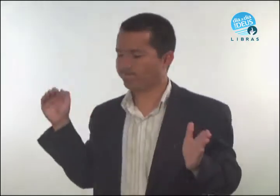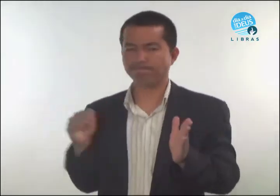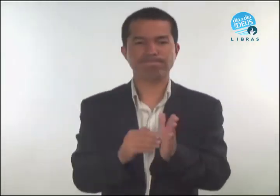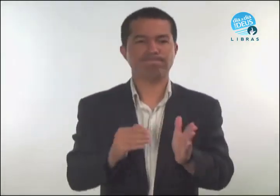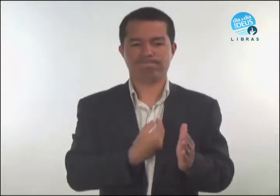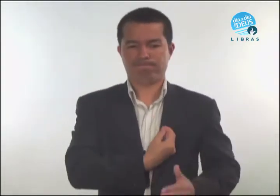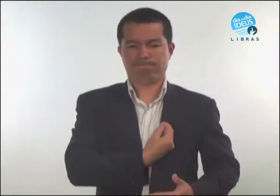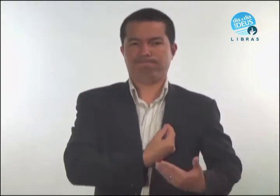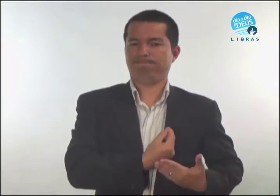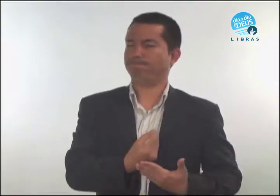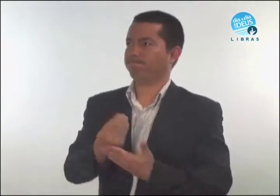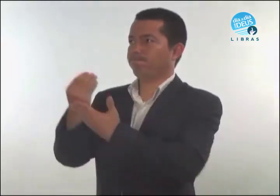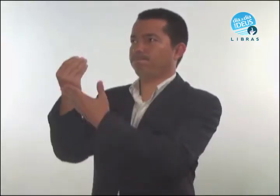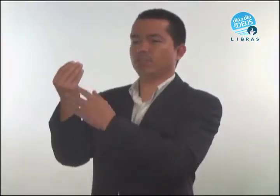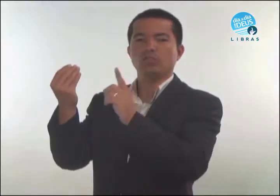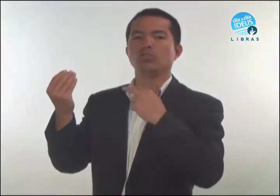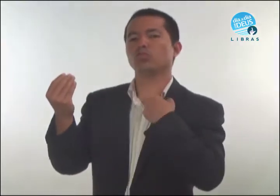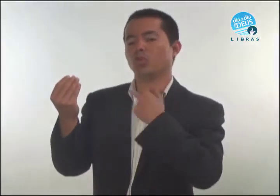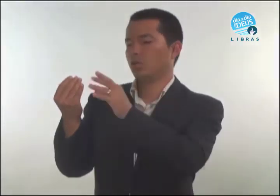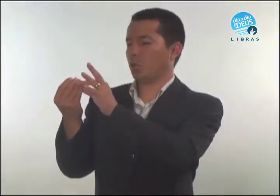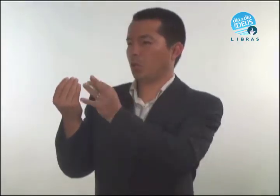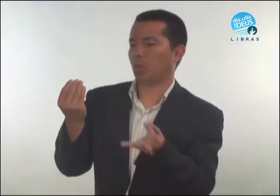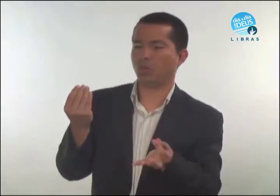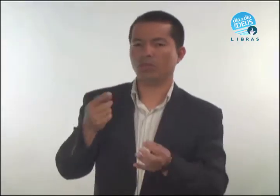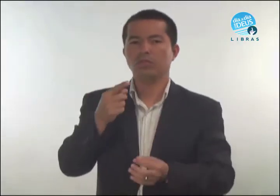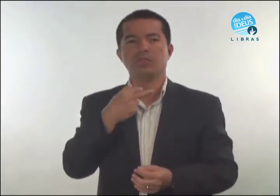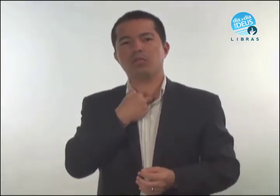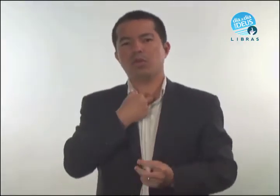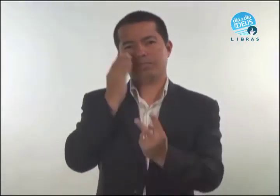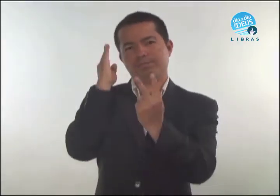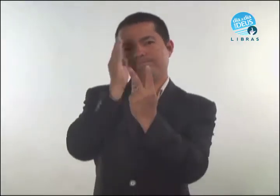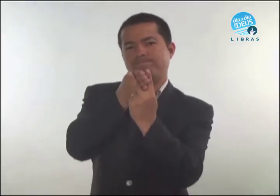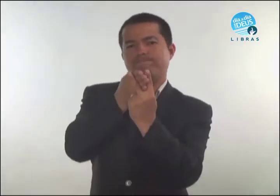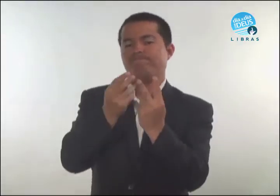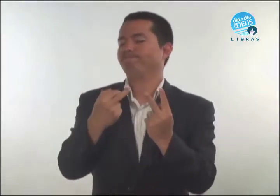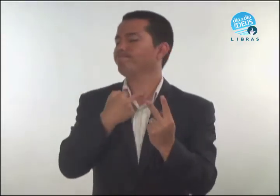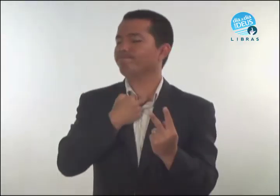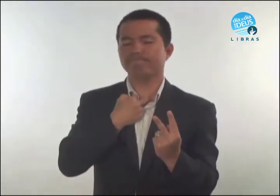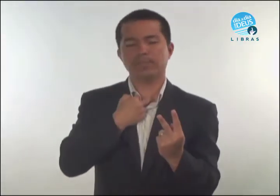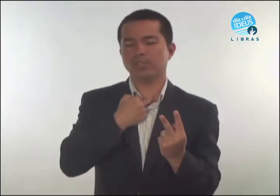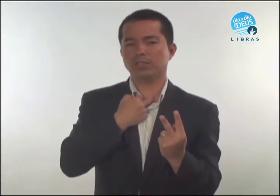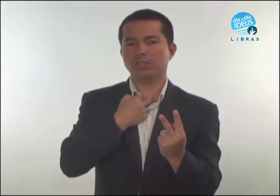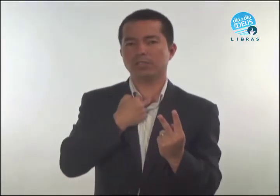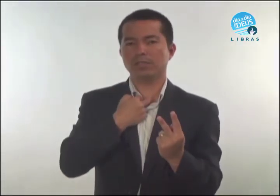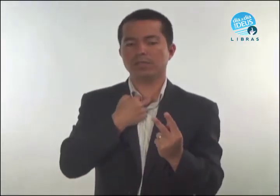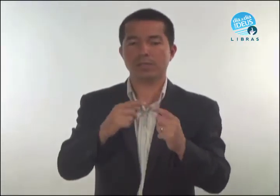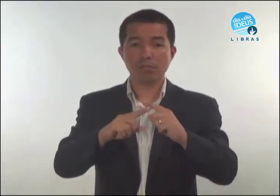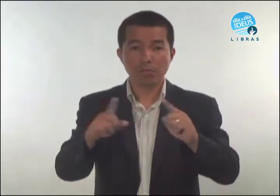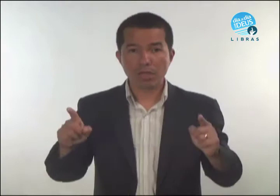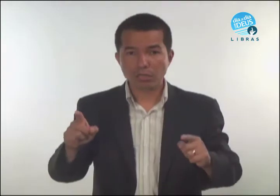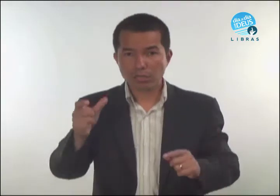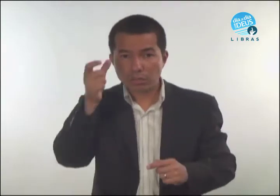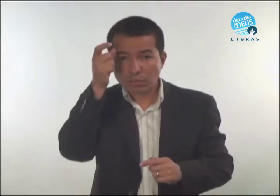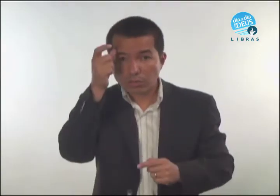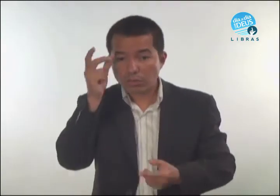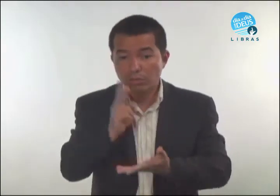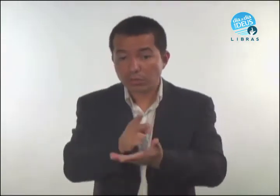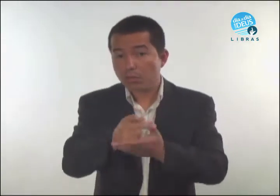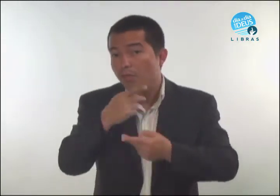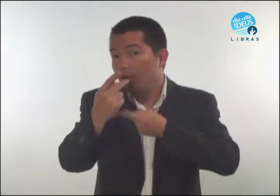Ele. Não dá para colocar o pé numa canoa e o pé na outra, você vai afundar. E o diabo sempre vai